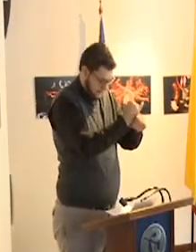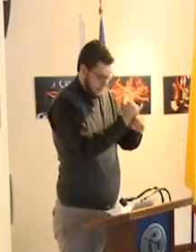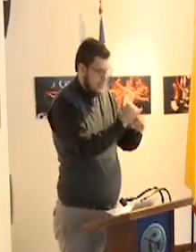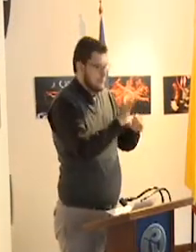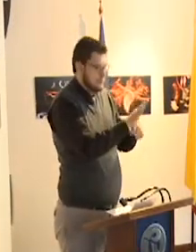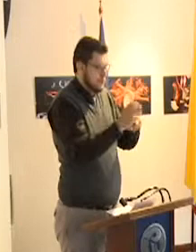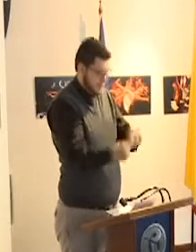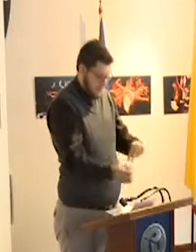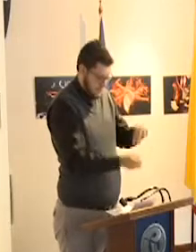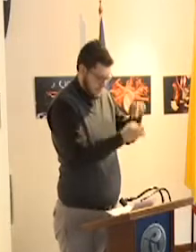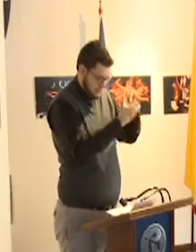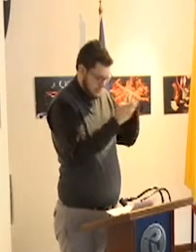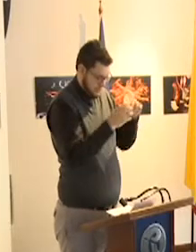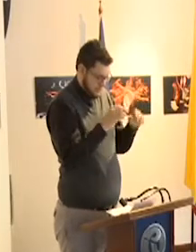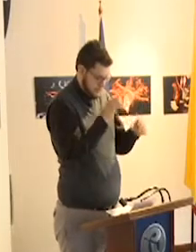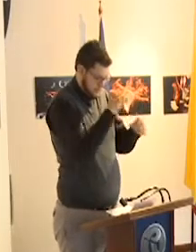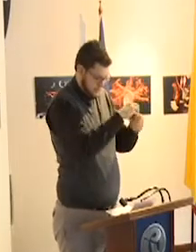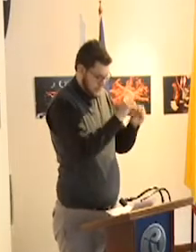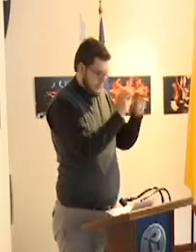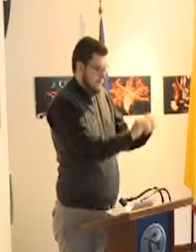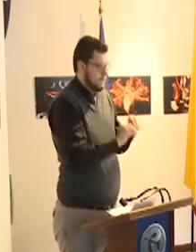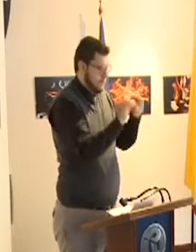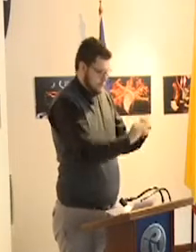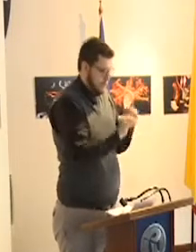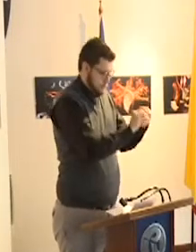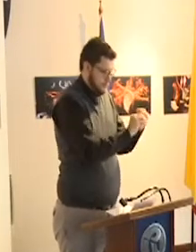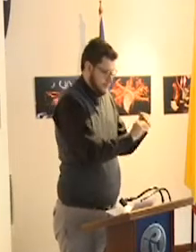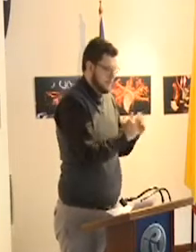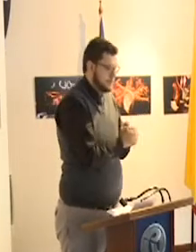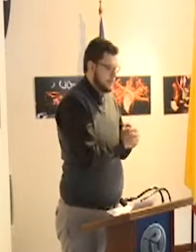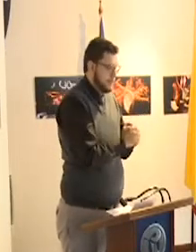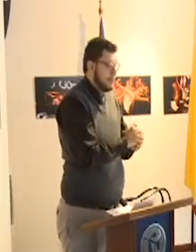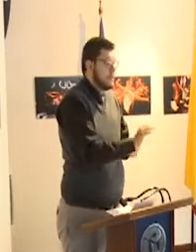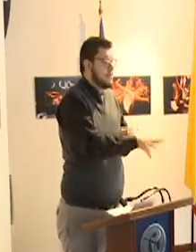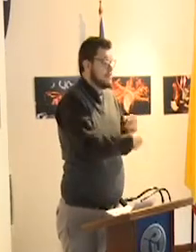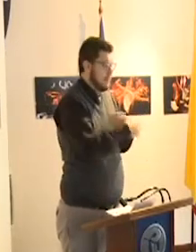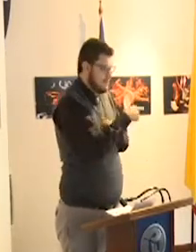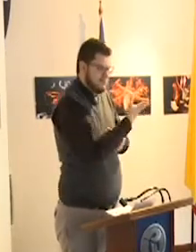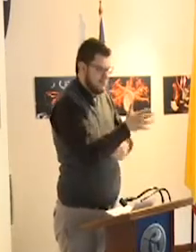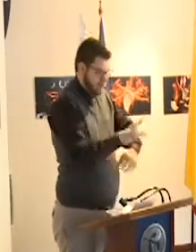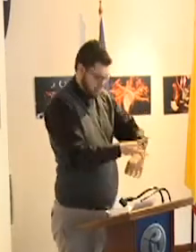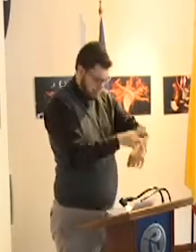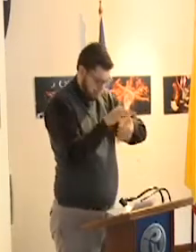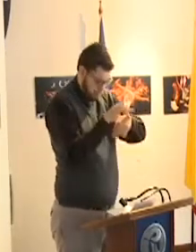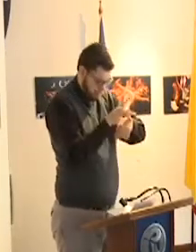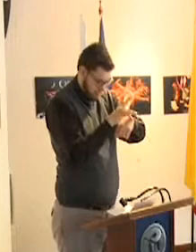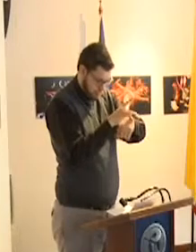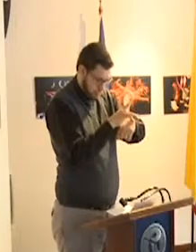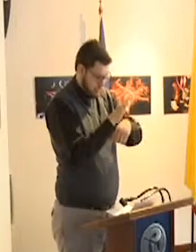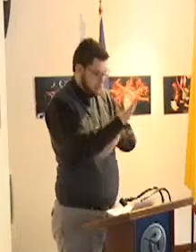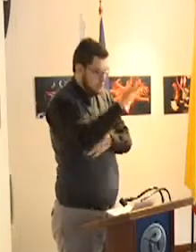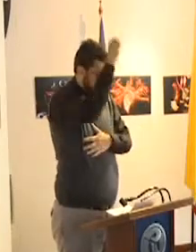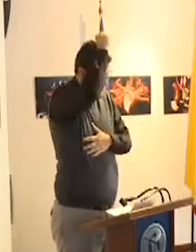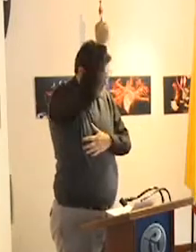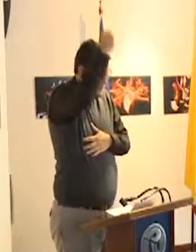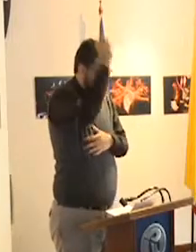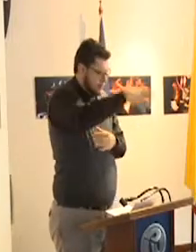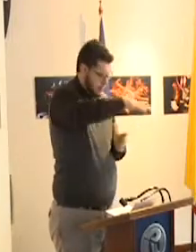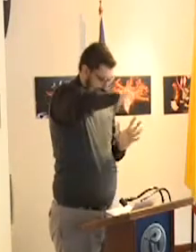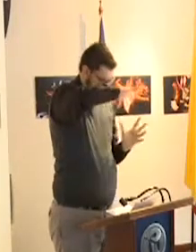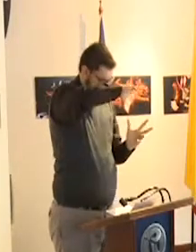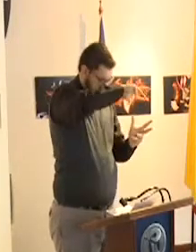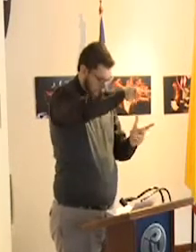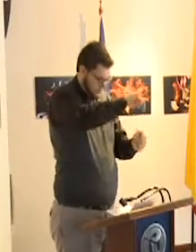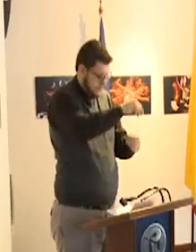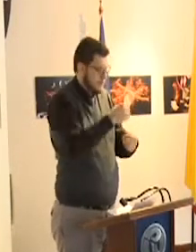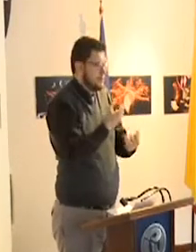El profesor Daniel Nicky es máster en ciencias de la educación y formación, doctor